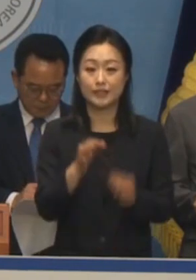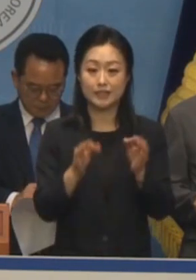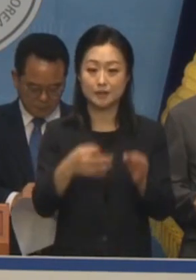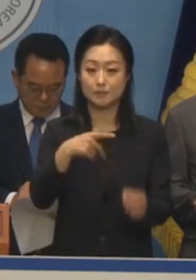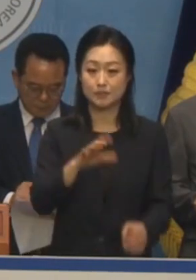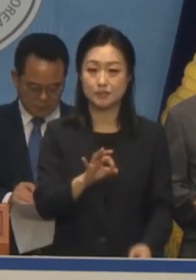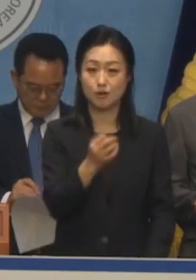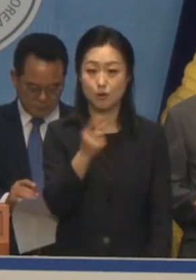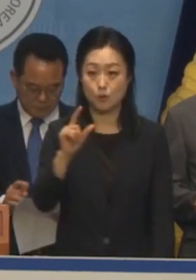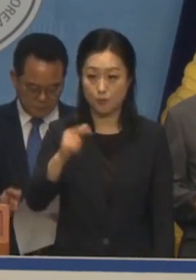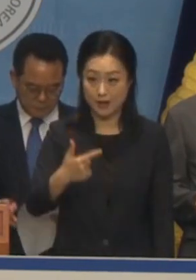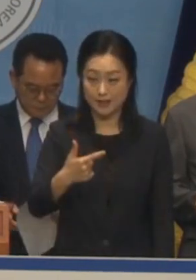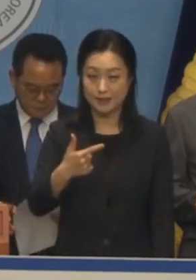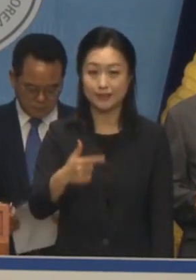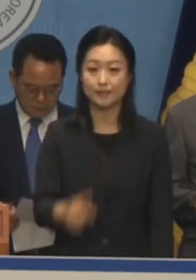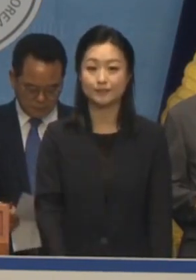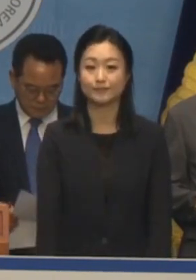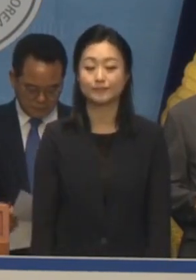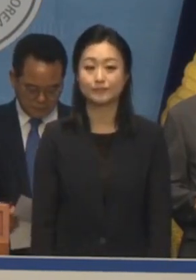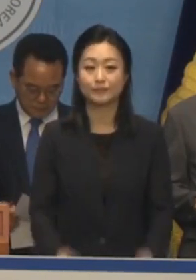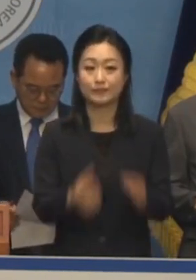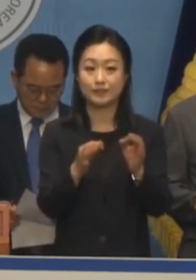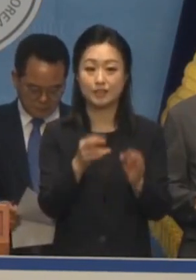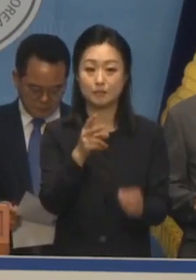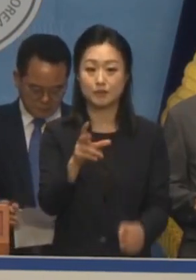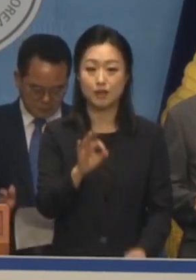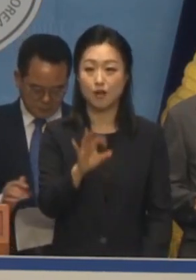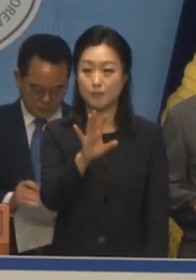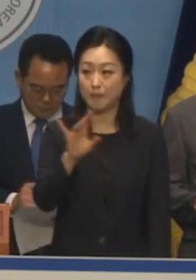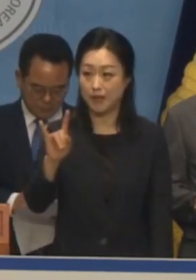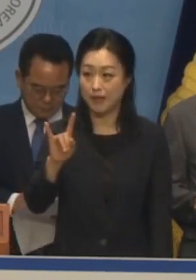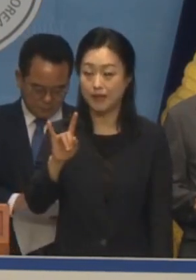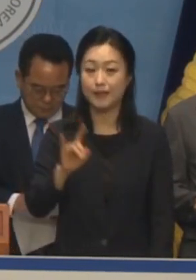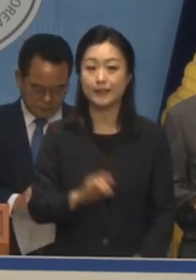김성환 의원님 참석하셨습니다. 김영배 의원님,